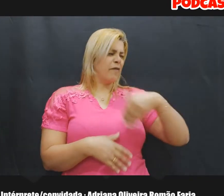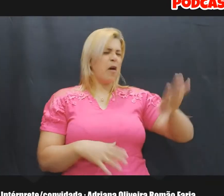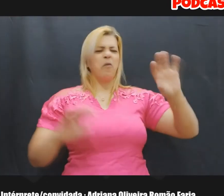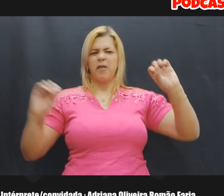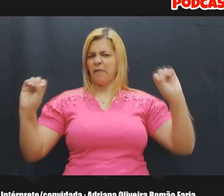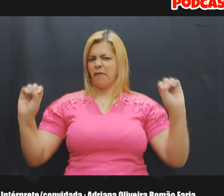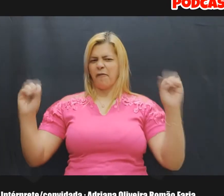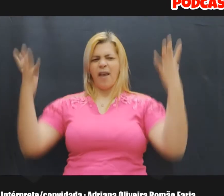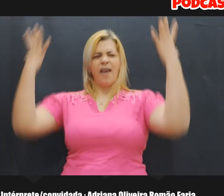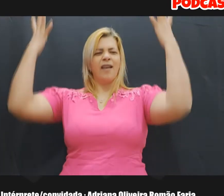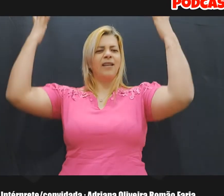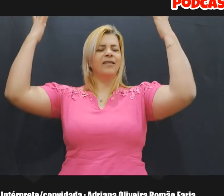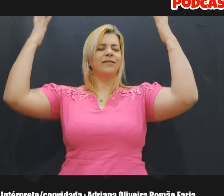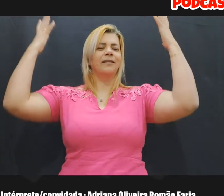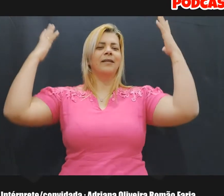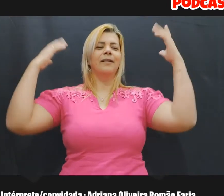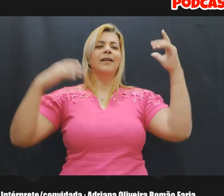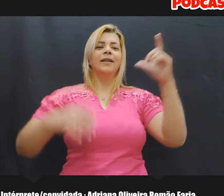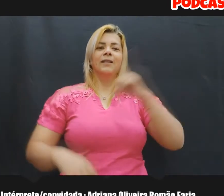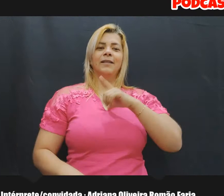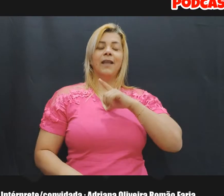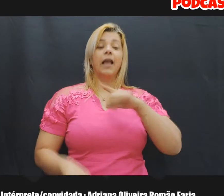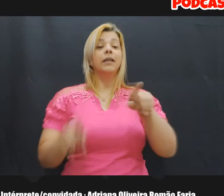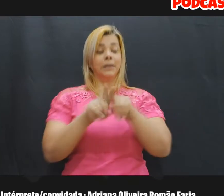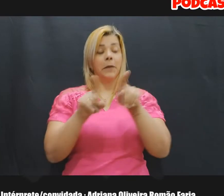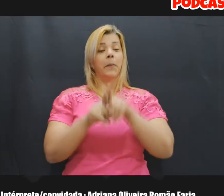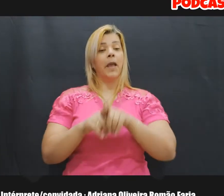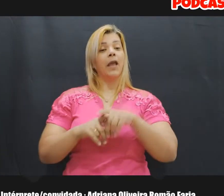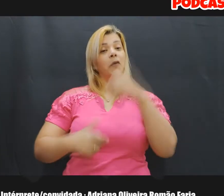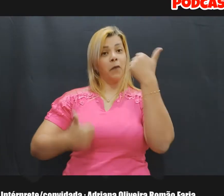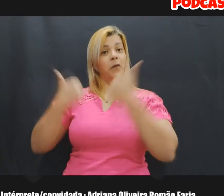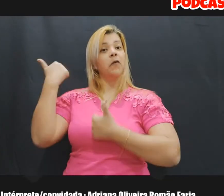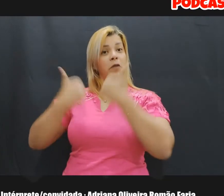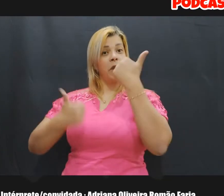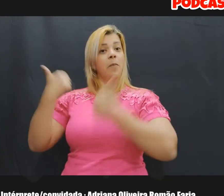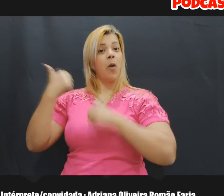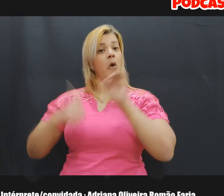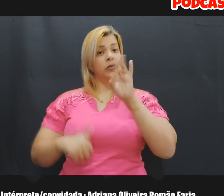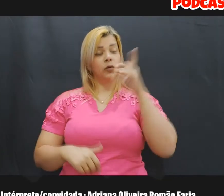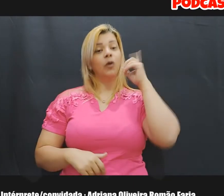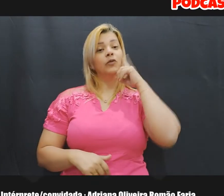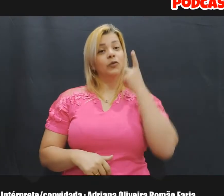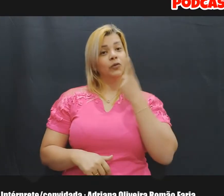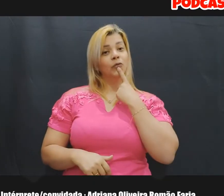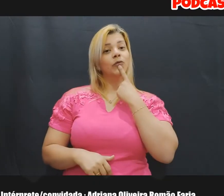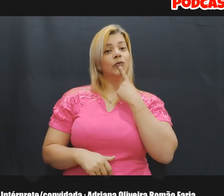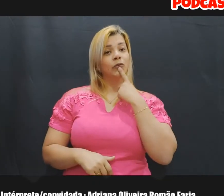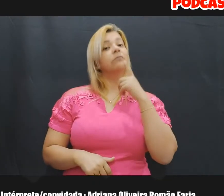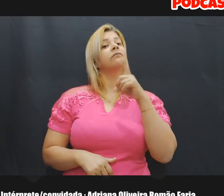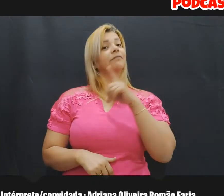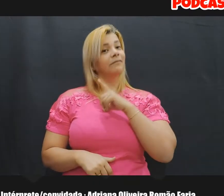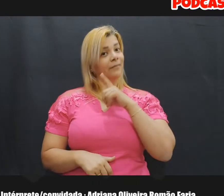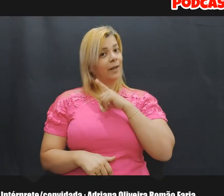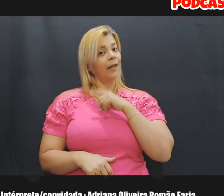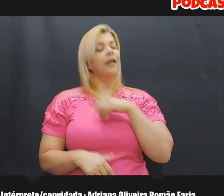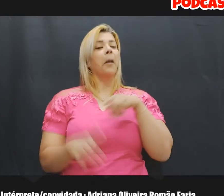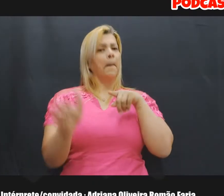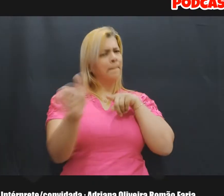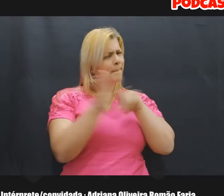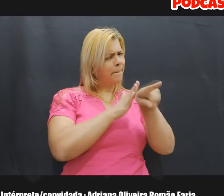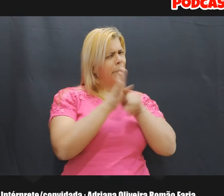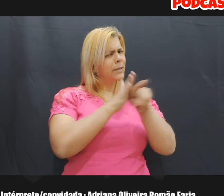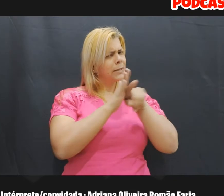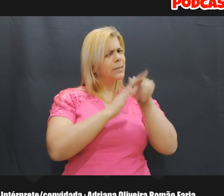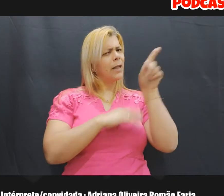eventos, tanto é que tem até um time de futebol, né? Só de surdos. É só pesquisar lá